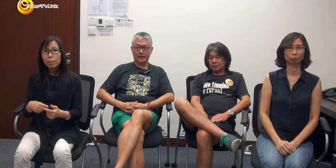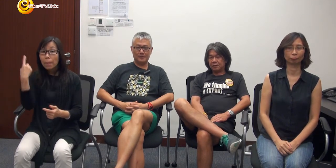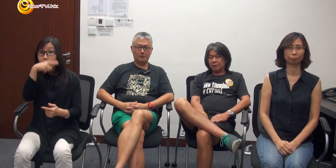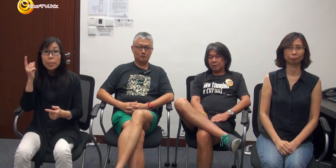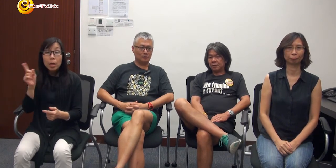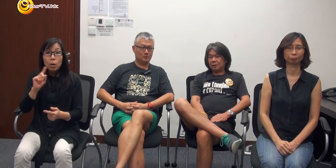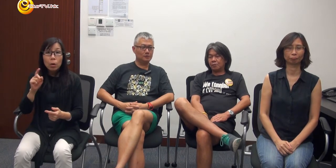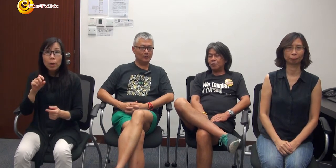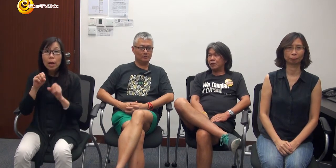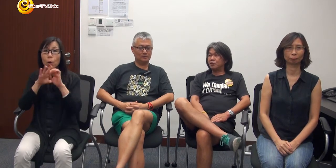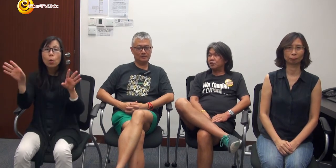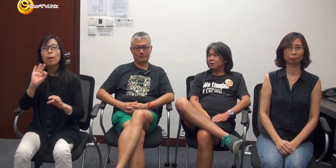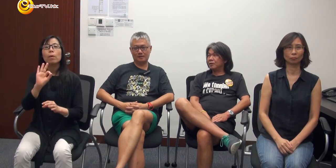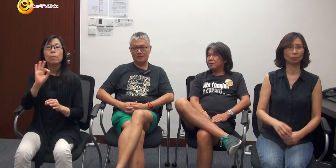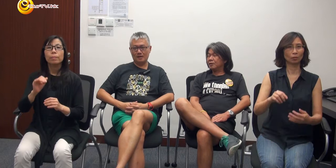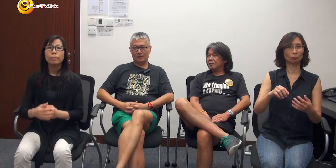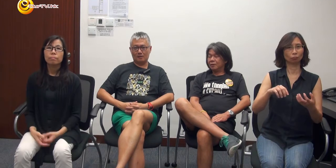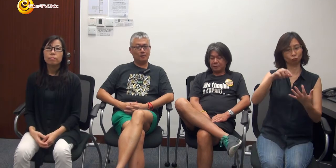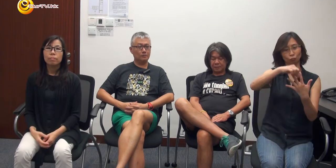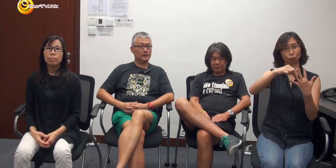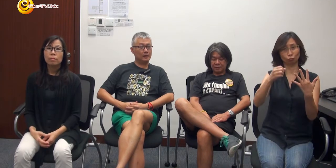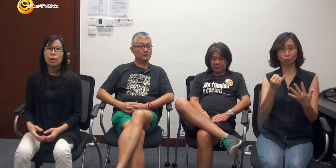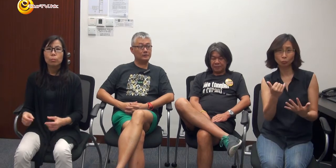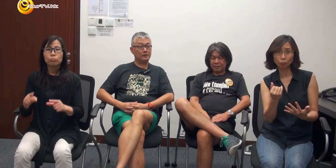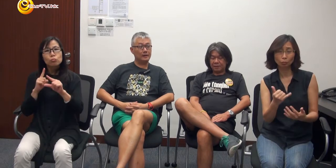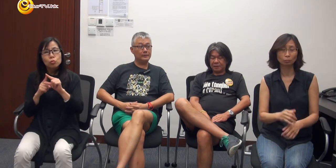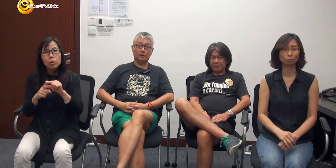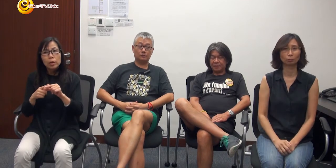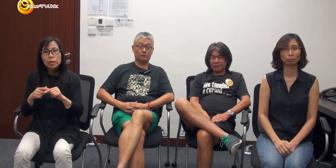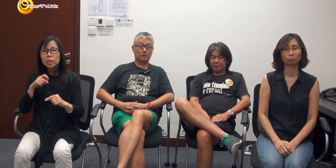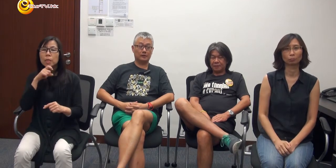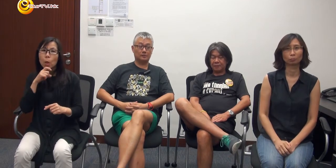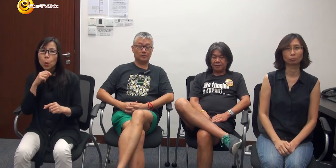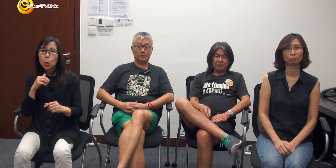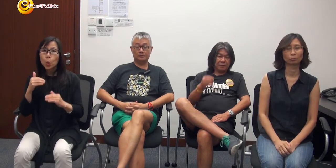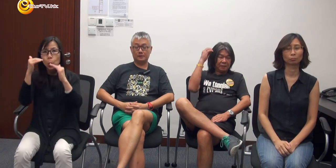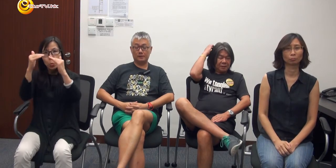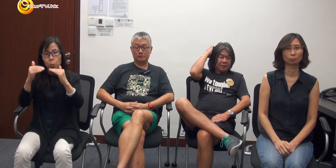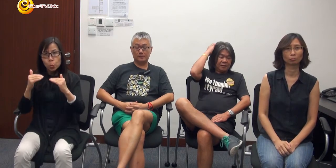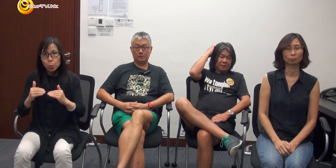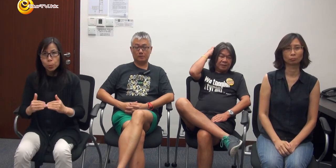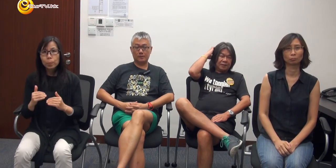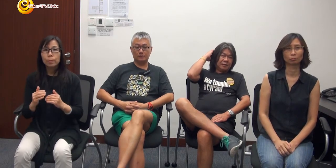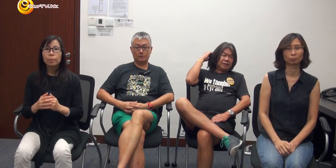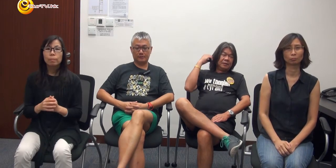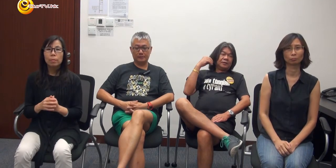邊個好彩唔好彩 係做。咁唔使輪選嘅咩？ 我諗中間有一個程序啦，咁然可能做咗個程序，咁然之後就基本上嗰個人已